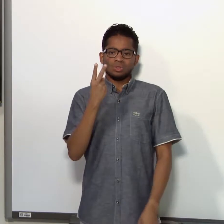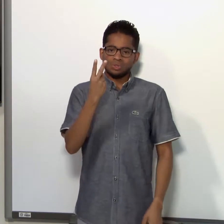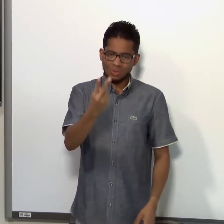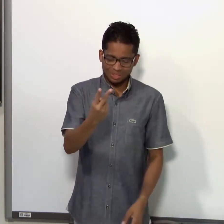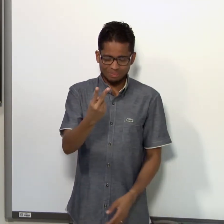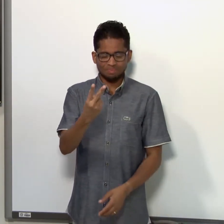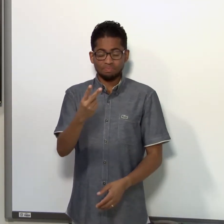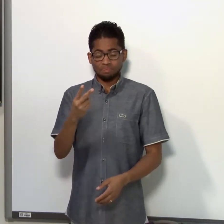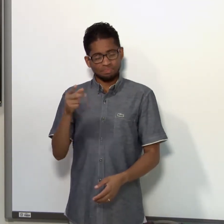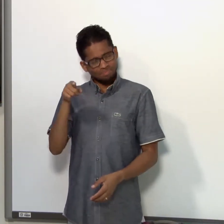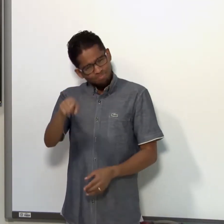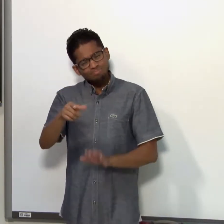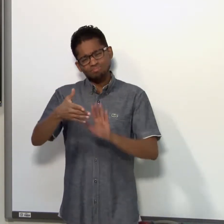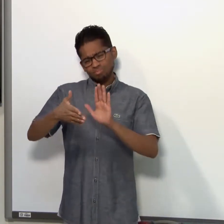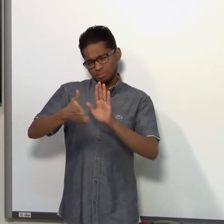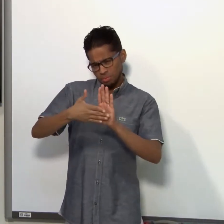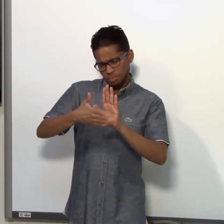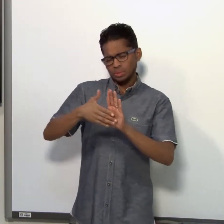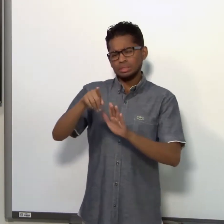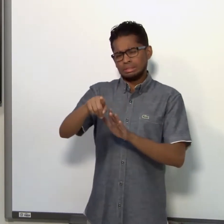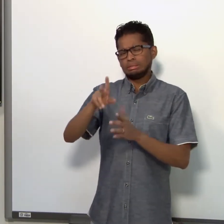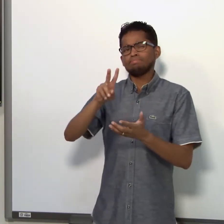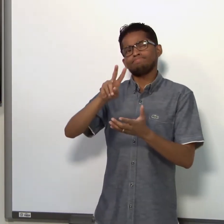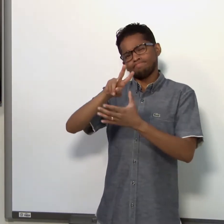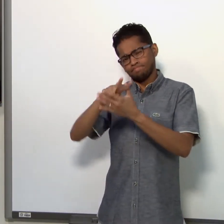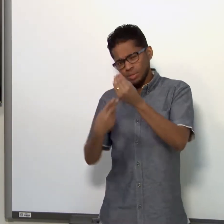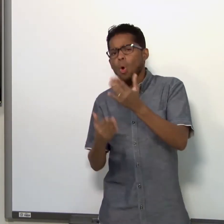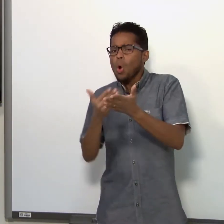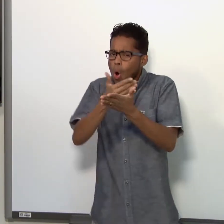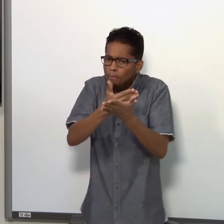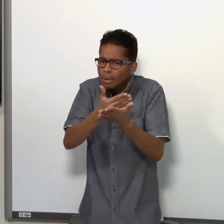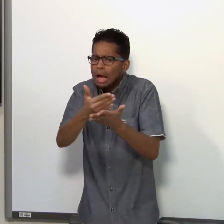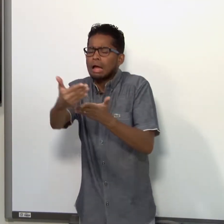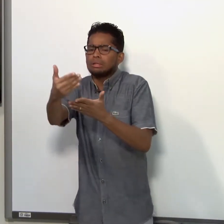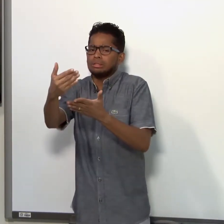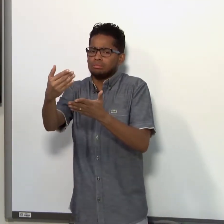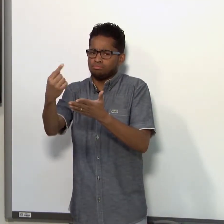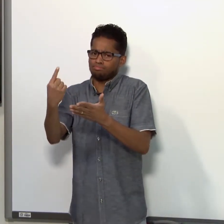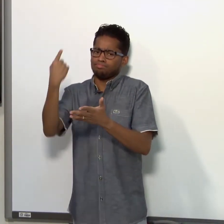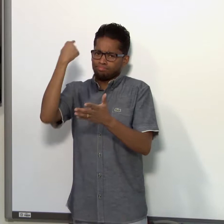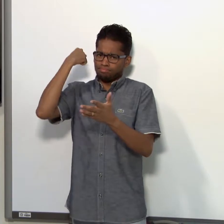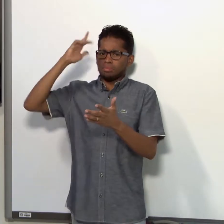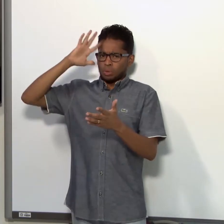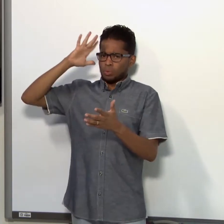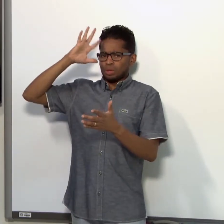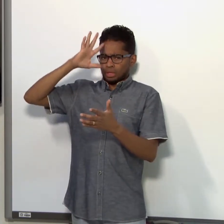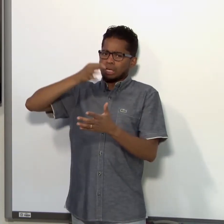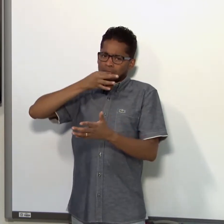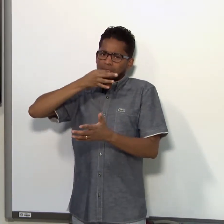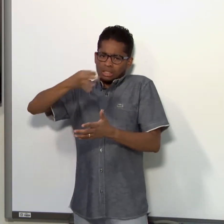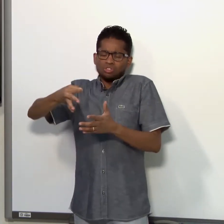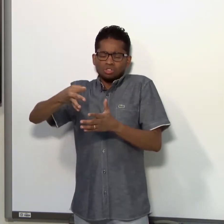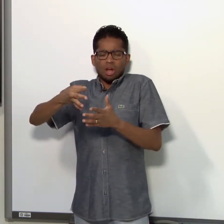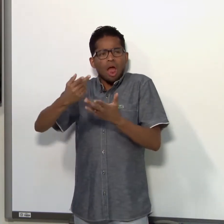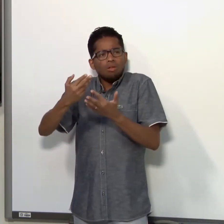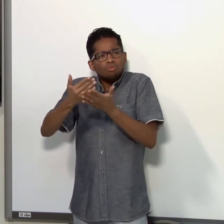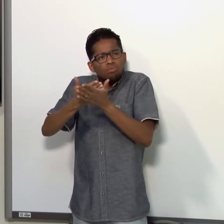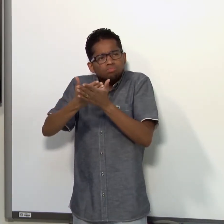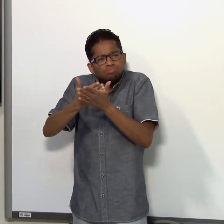bilinguismo. A existência de duas línguas. De acordo com a proposta bilingue, que iniciou